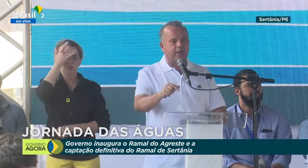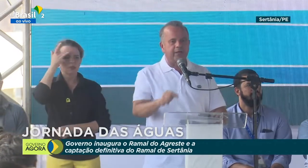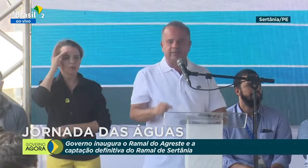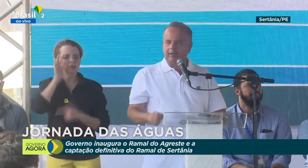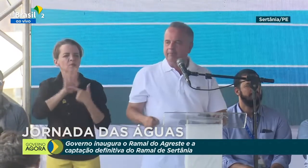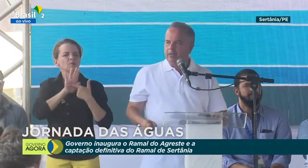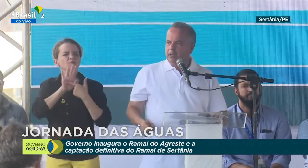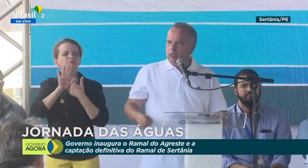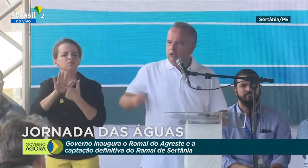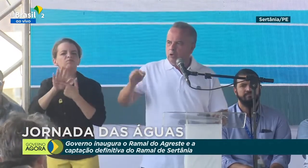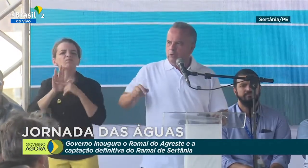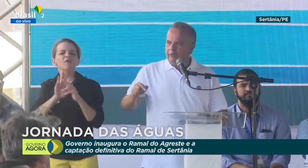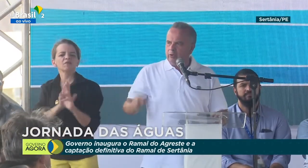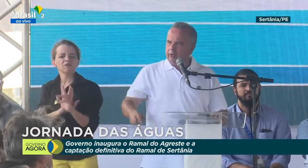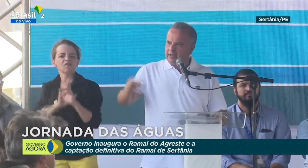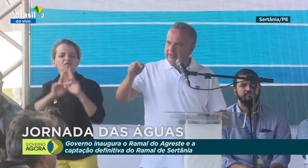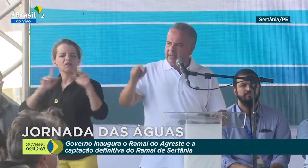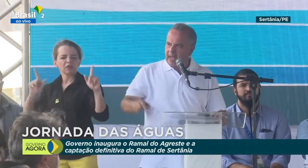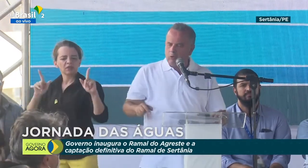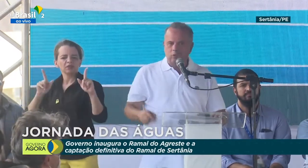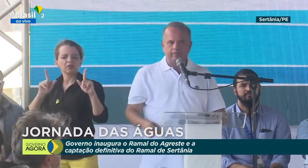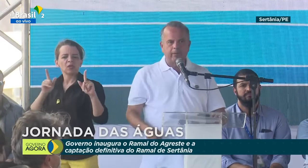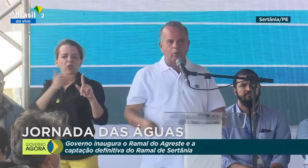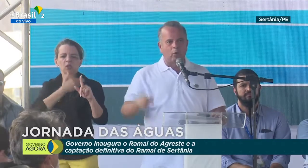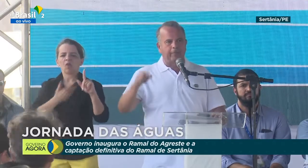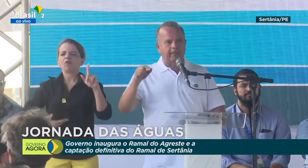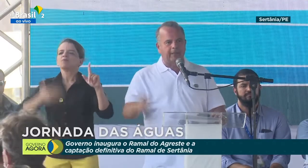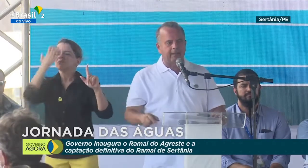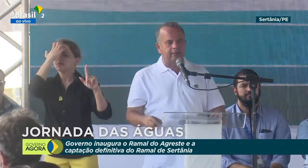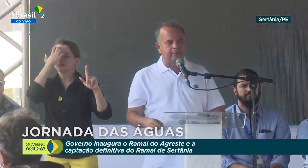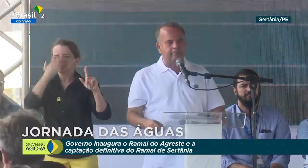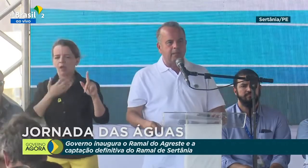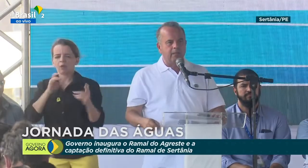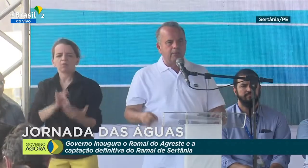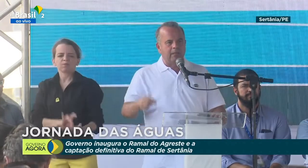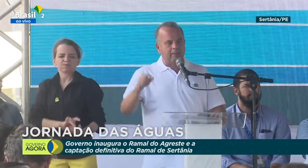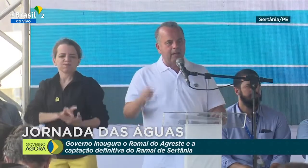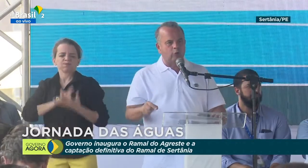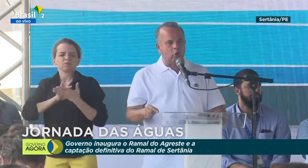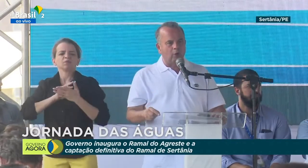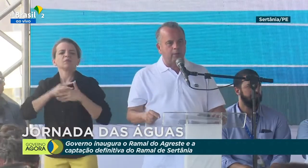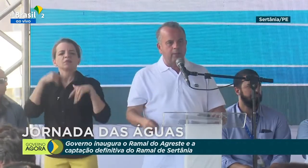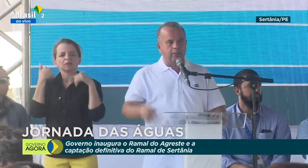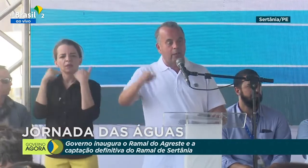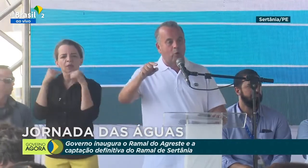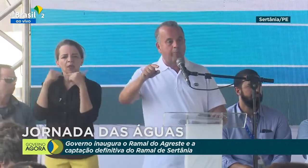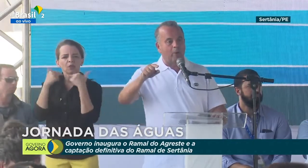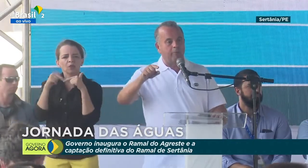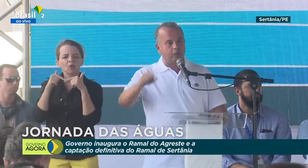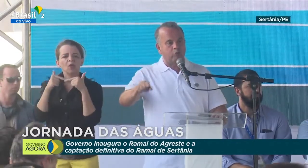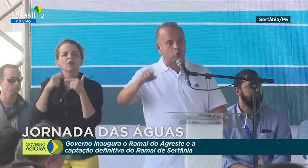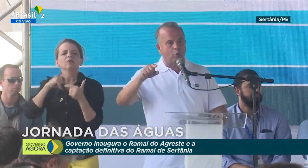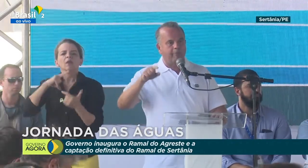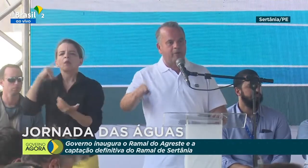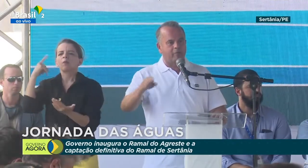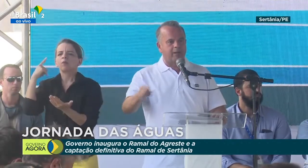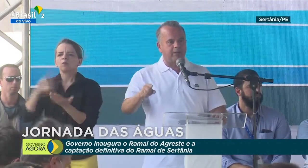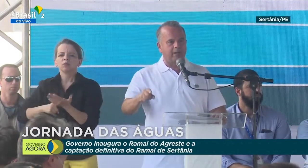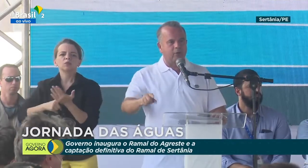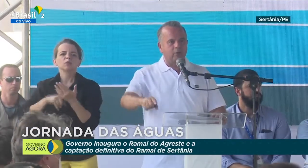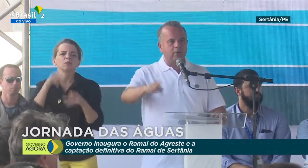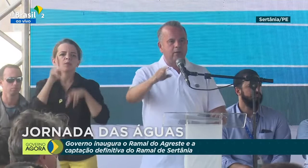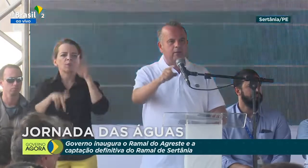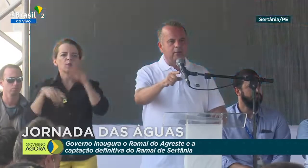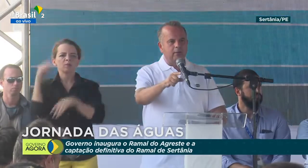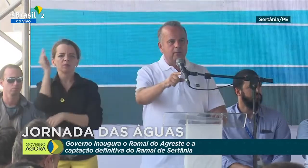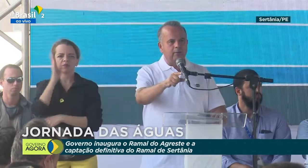a diferença de um governo que é sério, competente, trabalhador, que tem compromisso com o povo